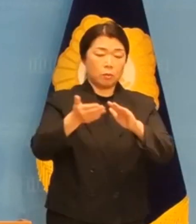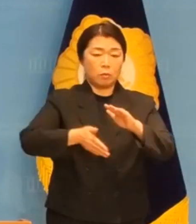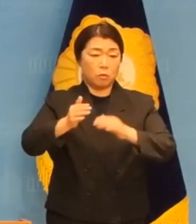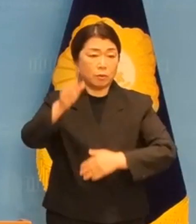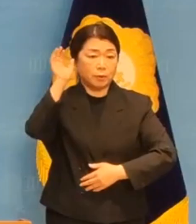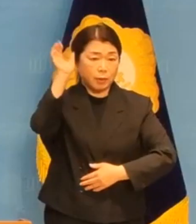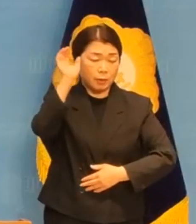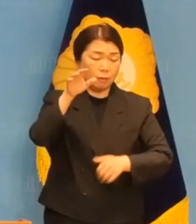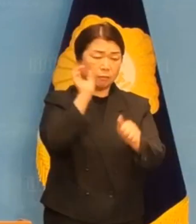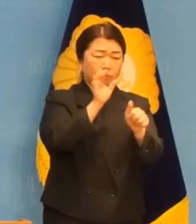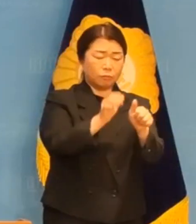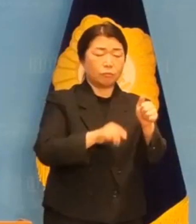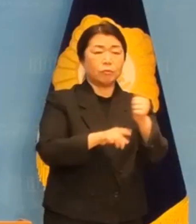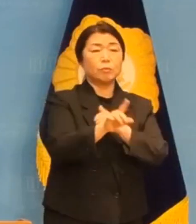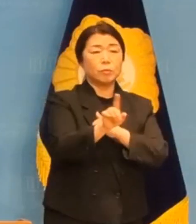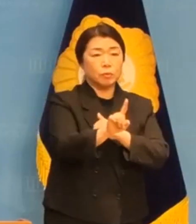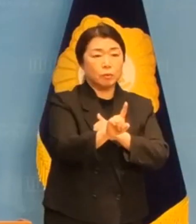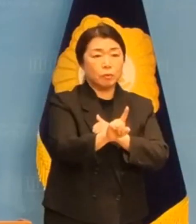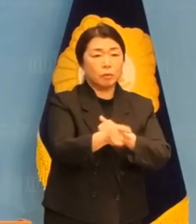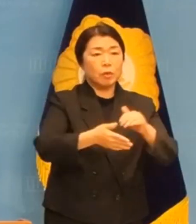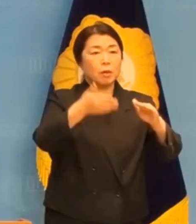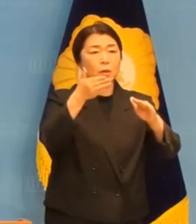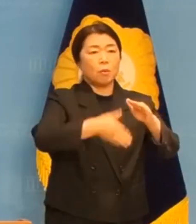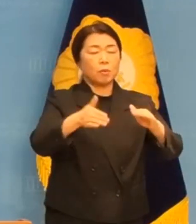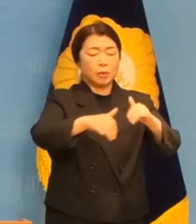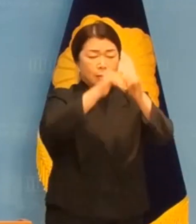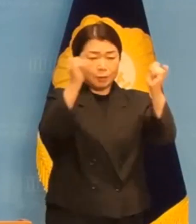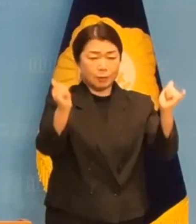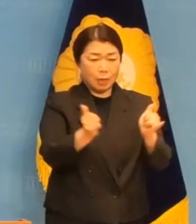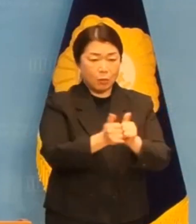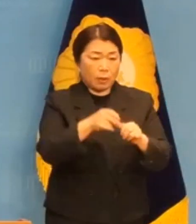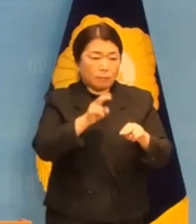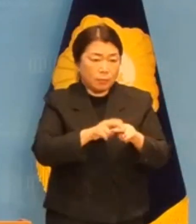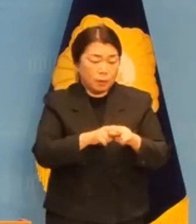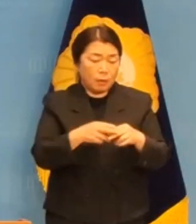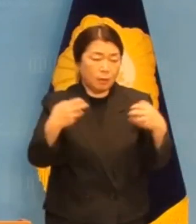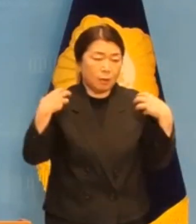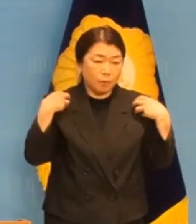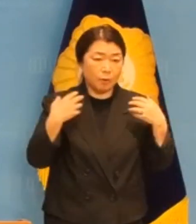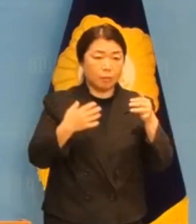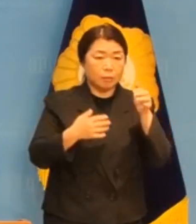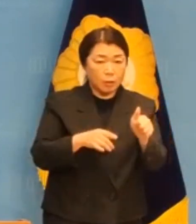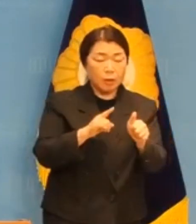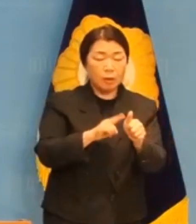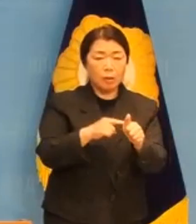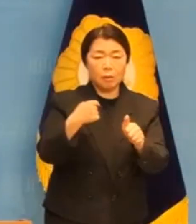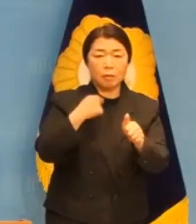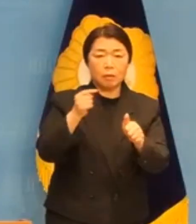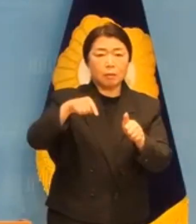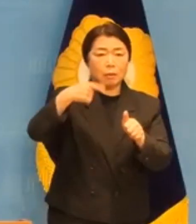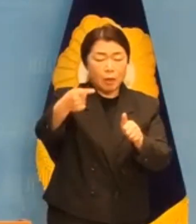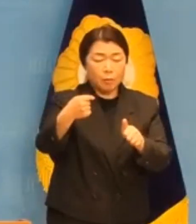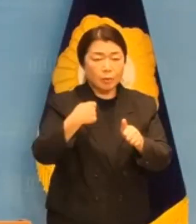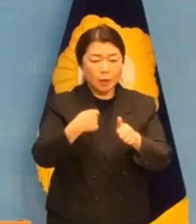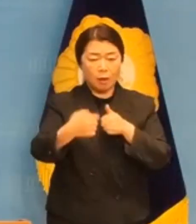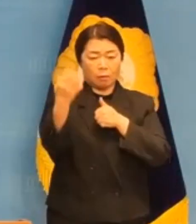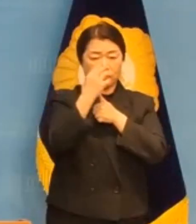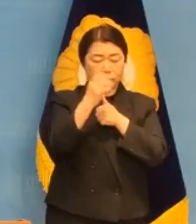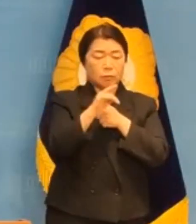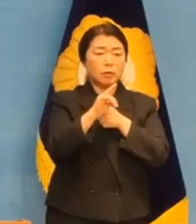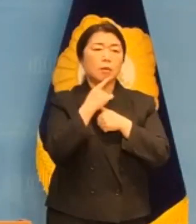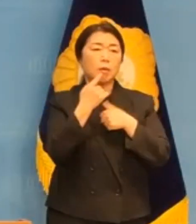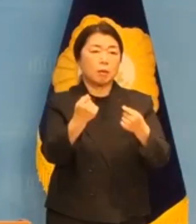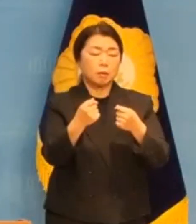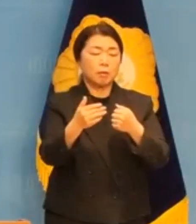공직사회 전반에 대한 긴장과 위축을 넘어 다음 표적은 내가 될지도 모른다는 불안감을